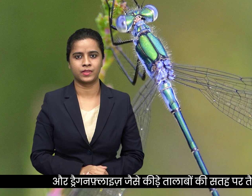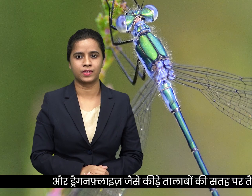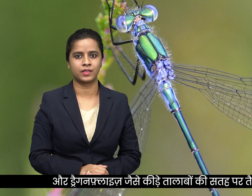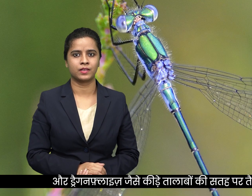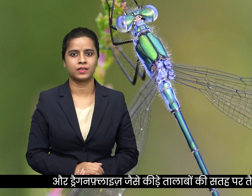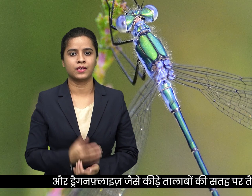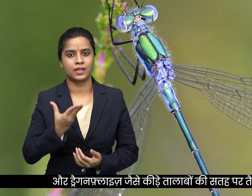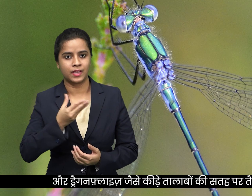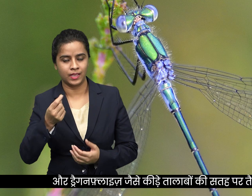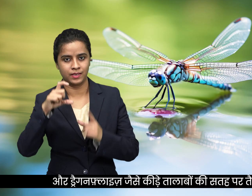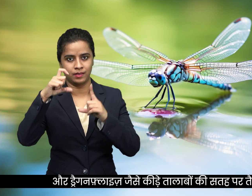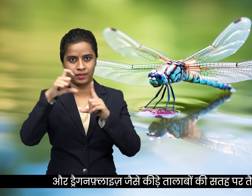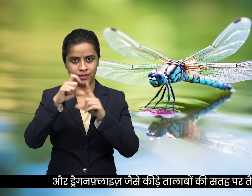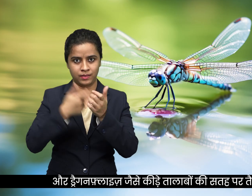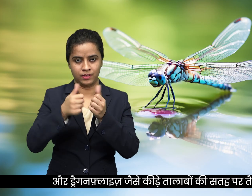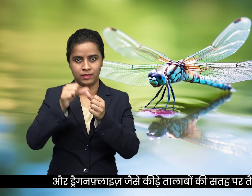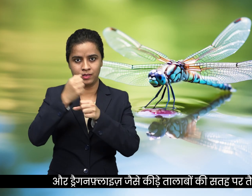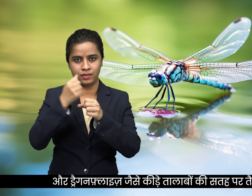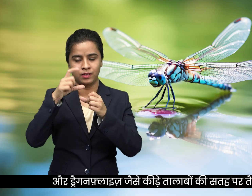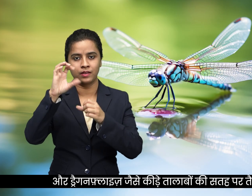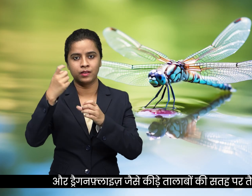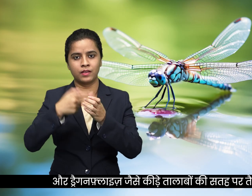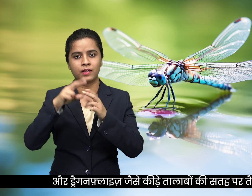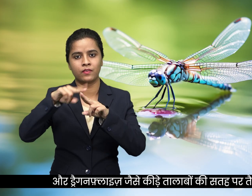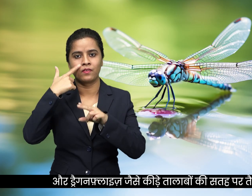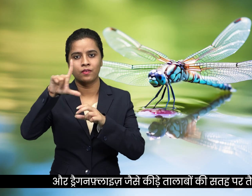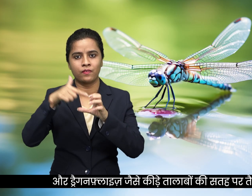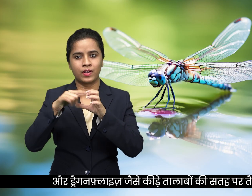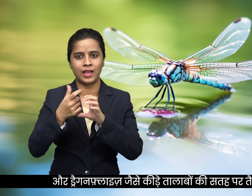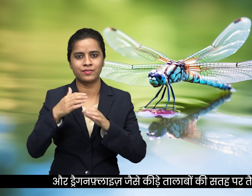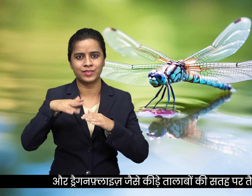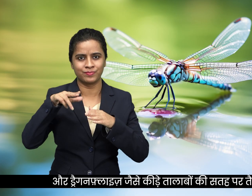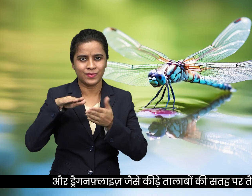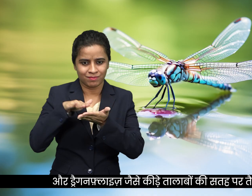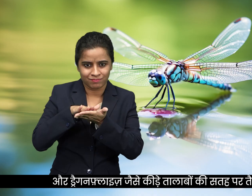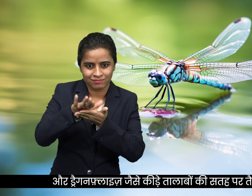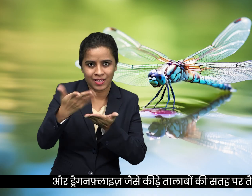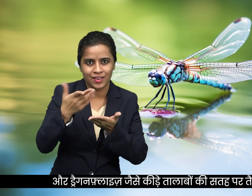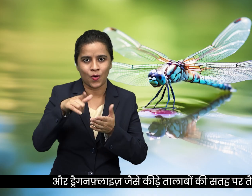ड्रैगन फ्लाइज जैसे कीड़े तालाबों की तरह सतह पर तैर सकते हैं,